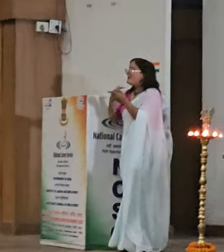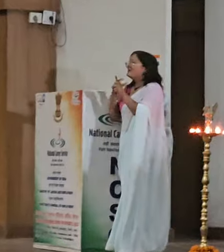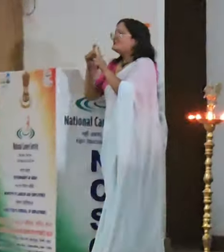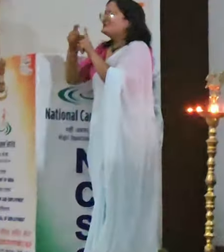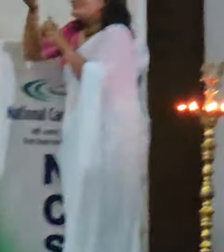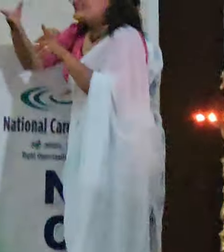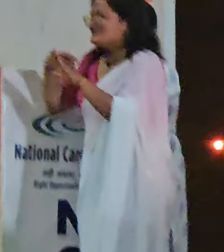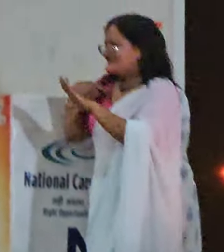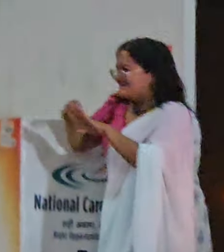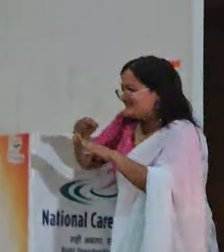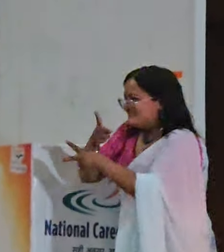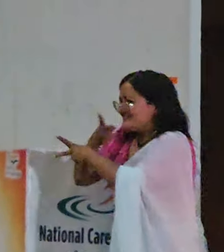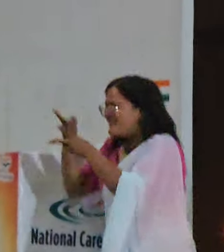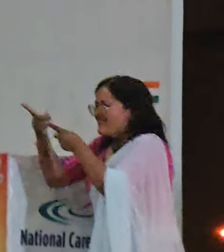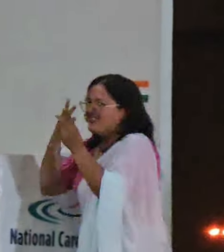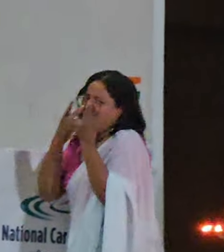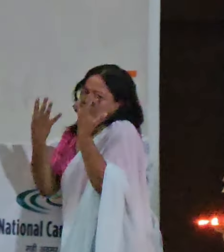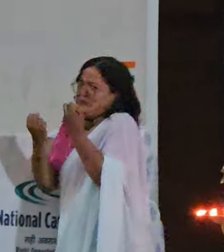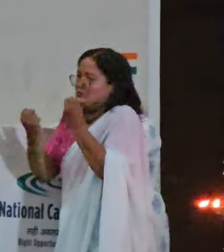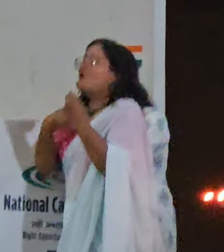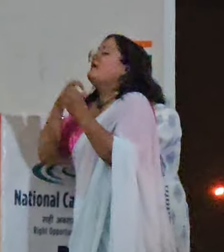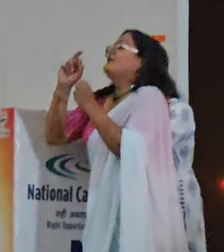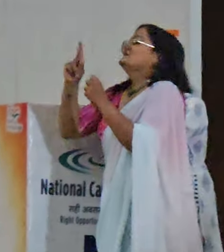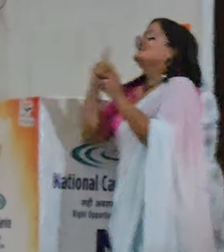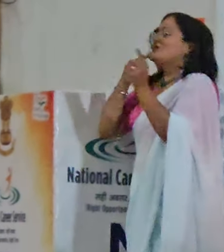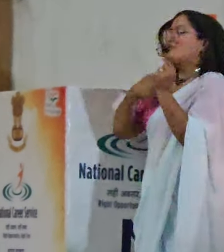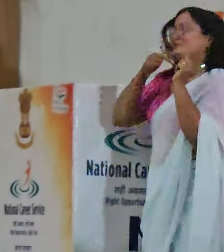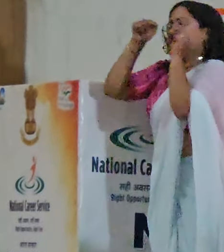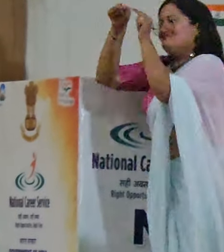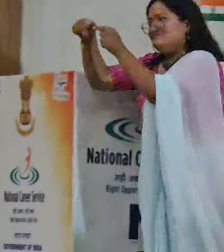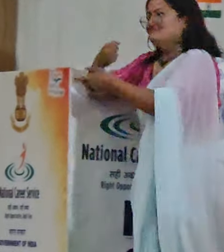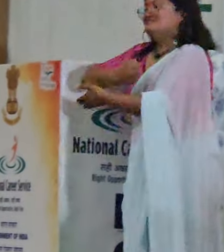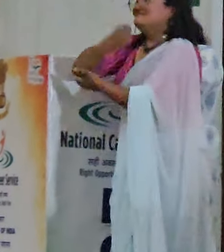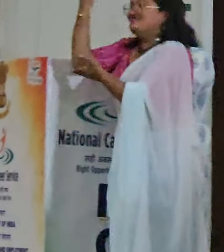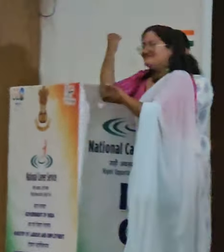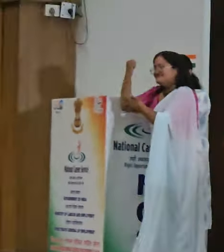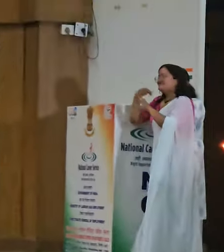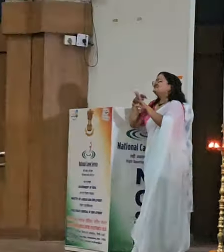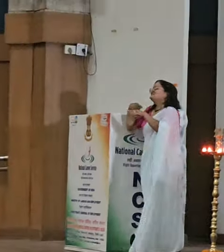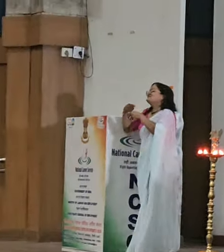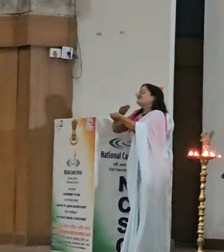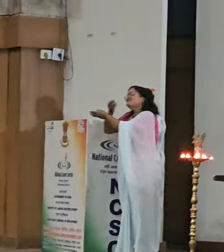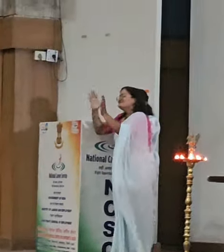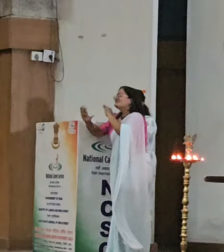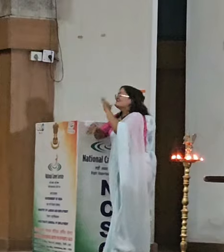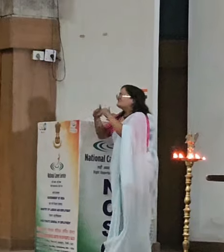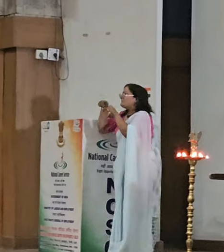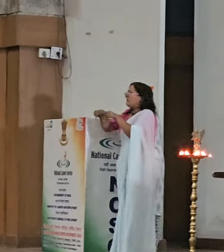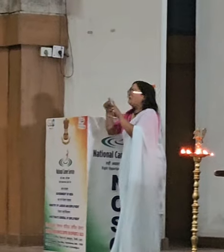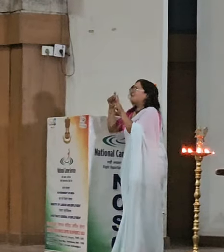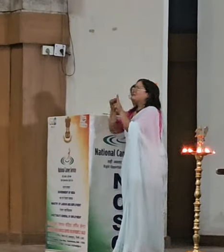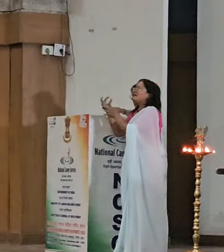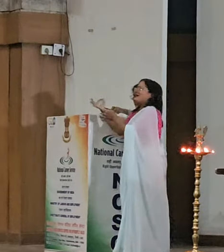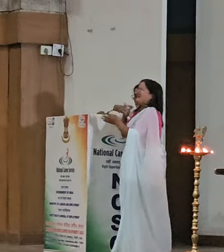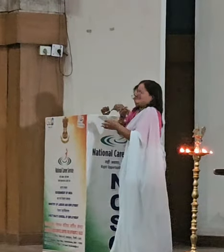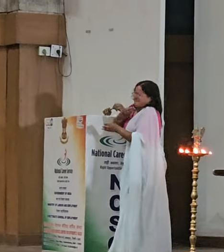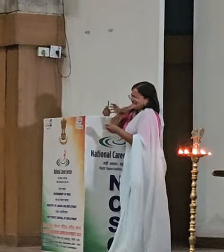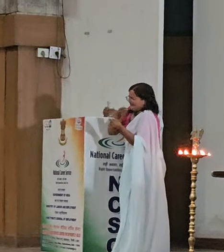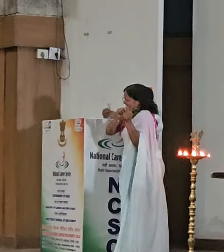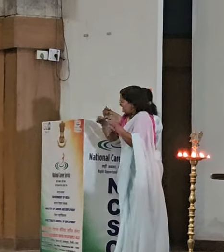में डिमांड की कि सर मैम प्लीज आप वहाँ जो ये ऑर्गेनाइज कीजिएगा, तो हमने वहाँ पर भी एक डोनेशन इवेंट